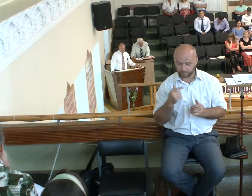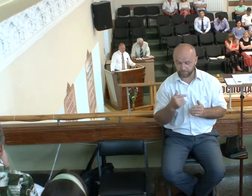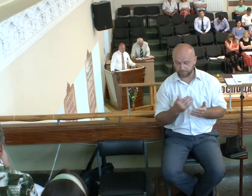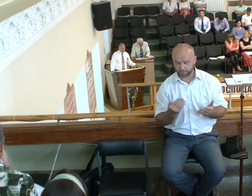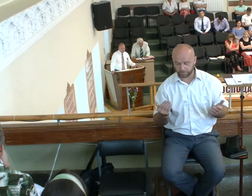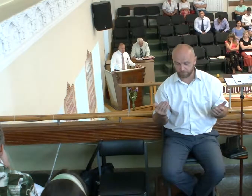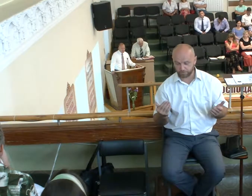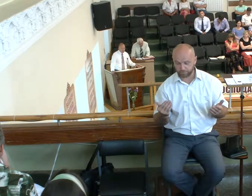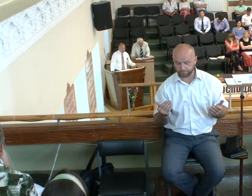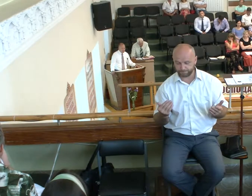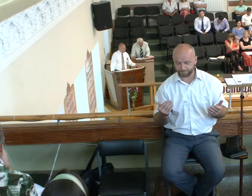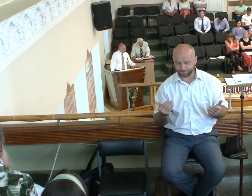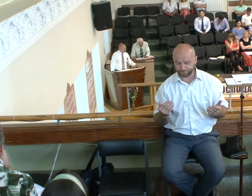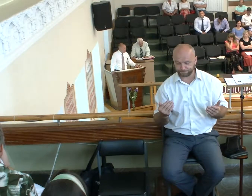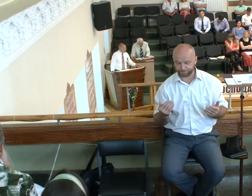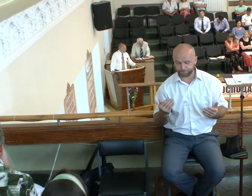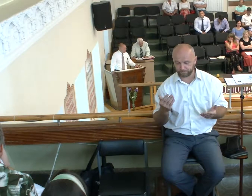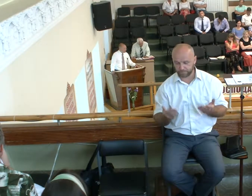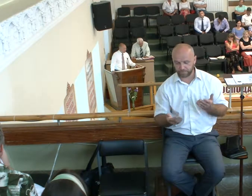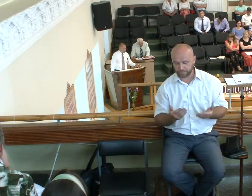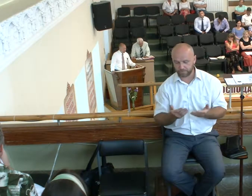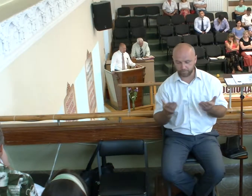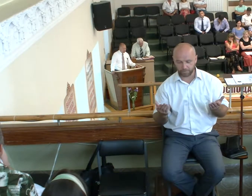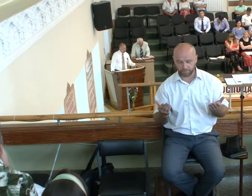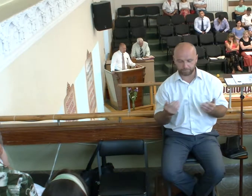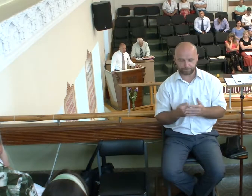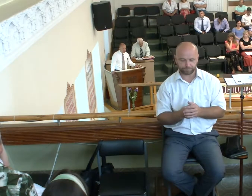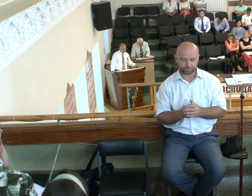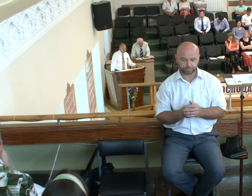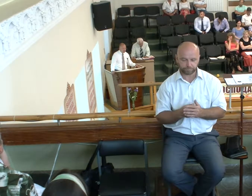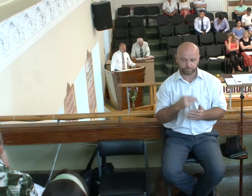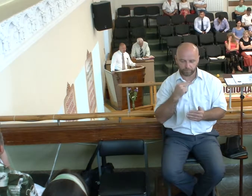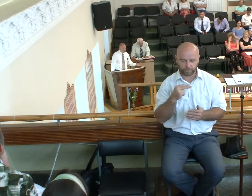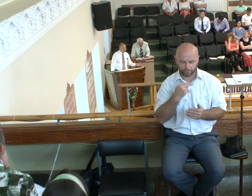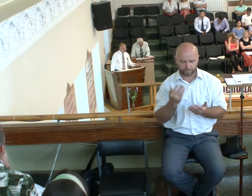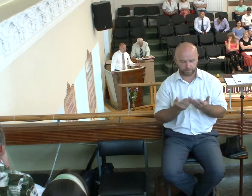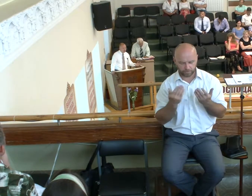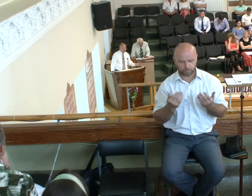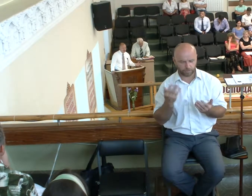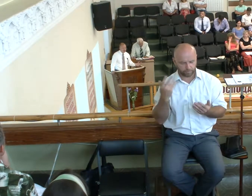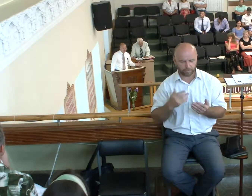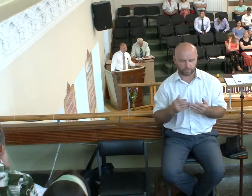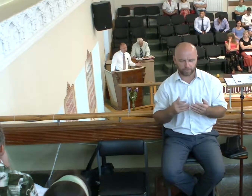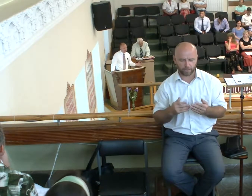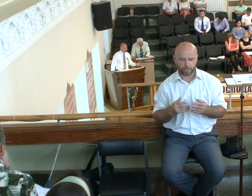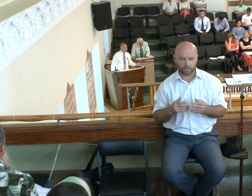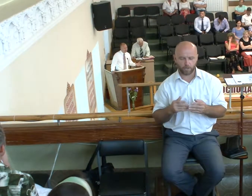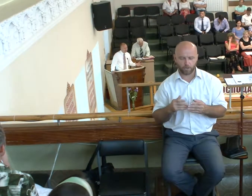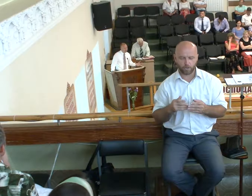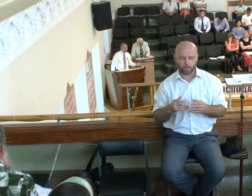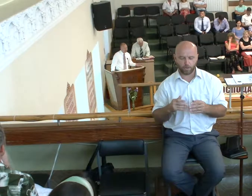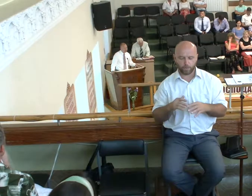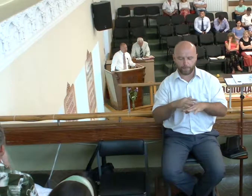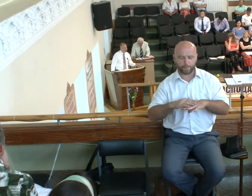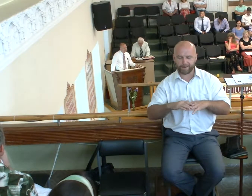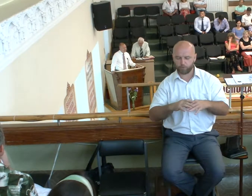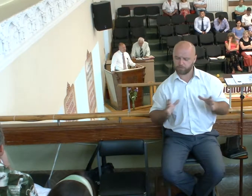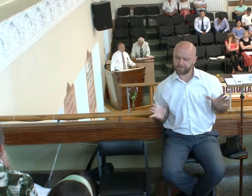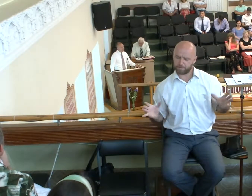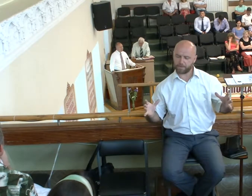Когда, если мы почитаем Евангелие от Марка, первые главы, когда люди сходятся, грешники толпами к нему